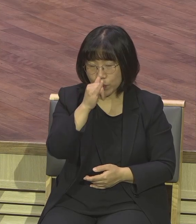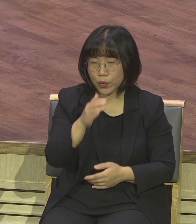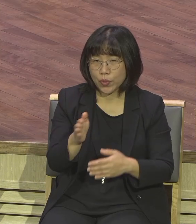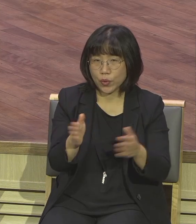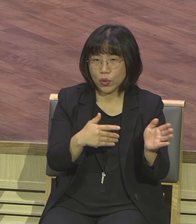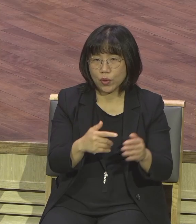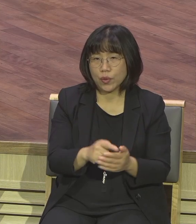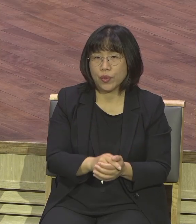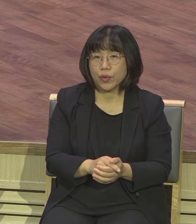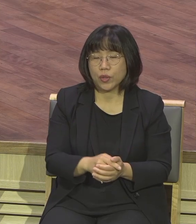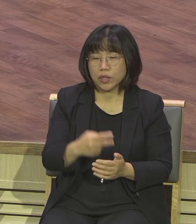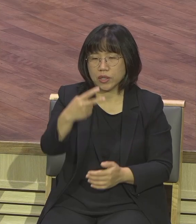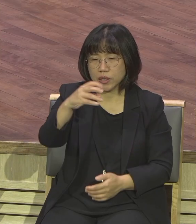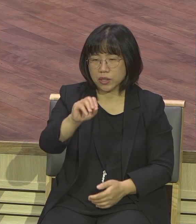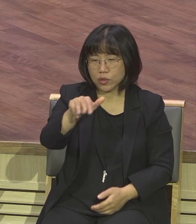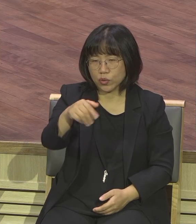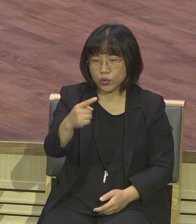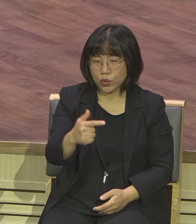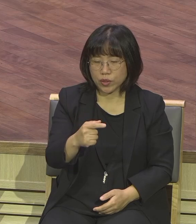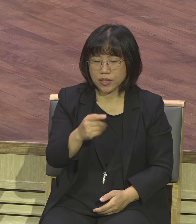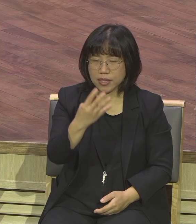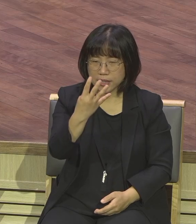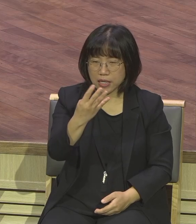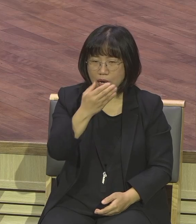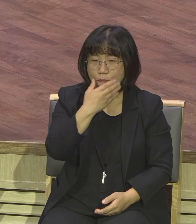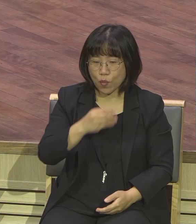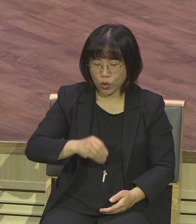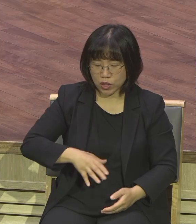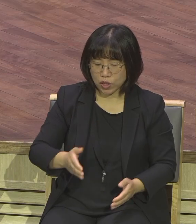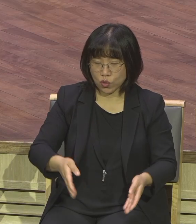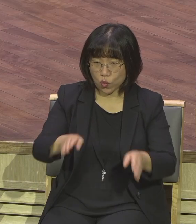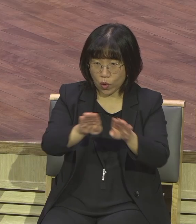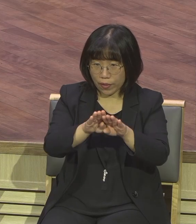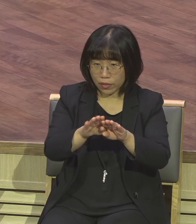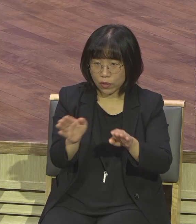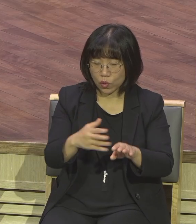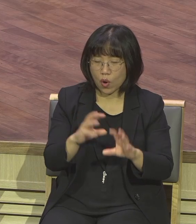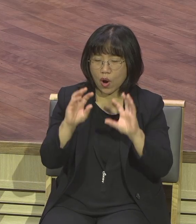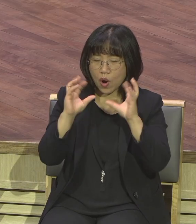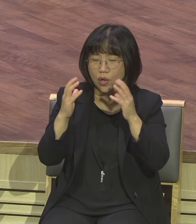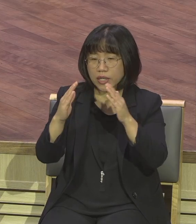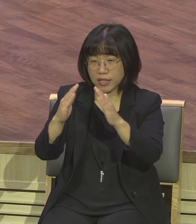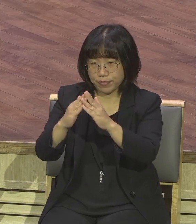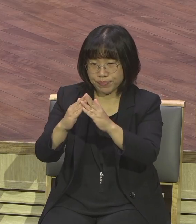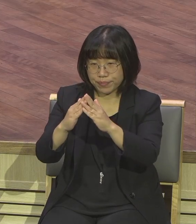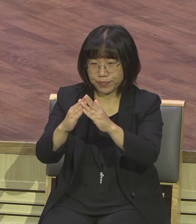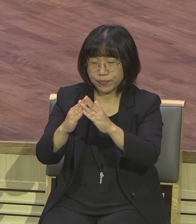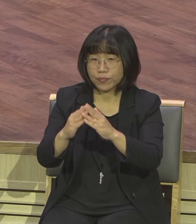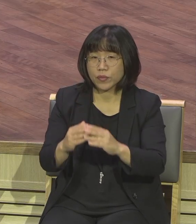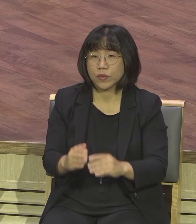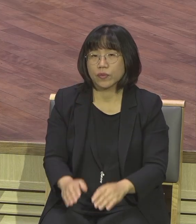우리 위탁받아 하는 게 등촌사복지관 그 다음에 저기 뭡니까 은초록 어린이집 그 다음에 저기 저